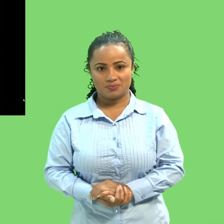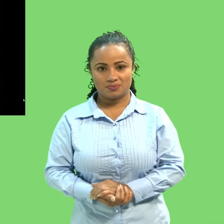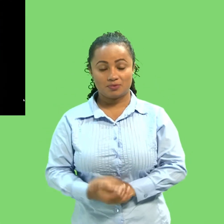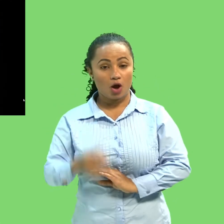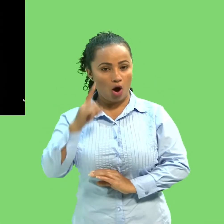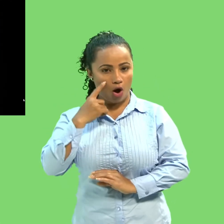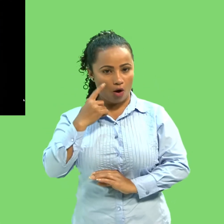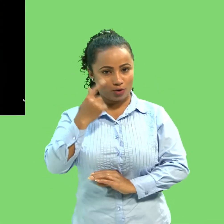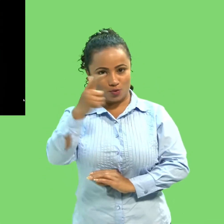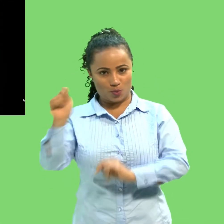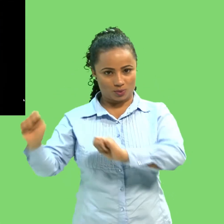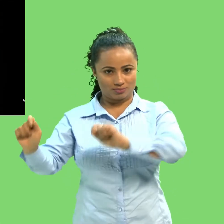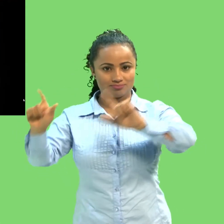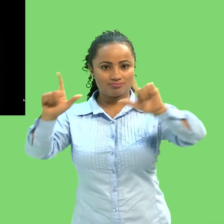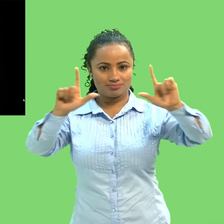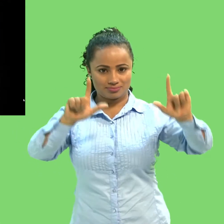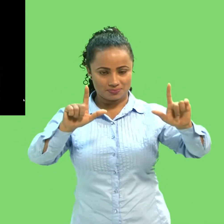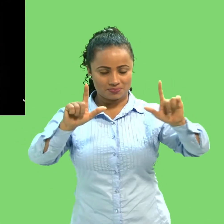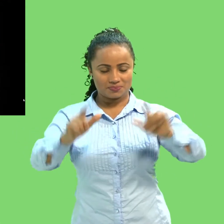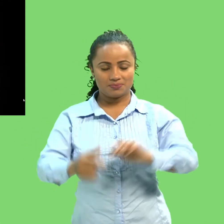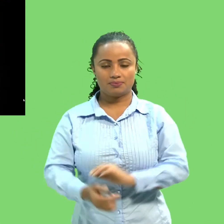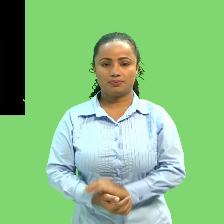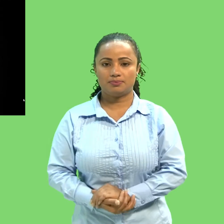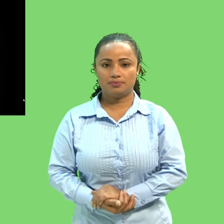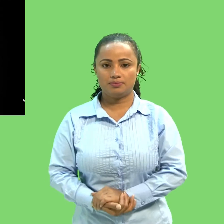Passamos ao próximo slide.